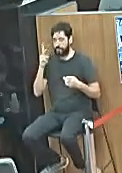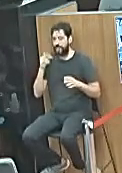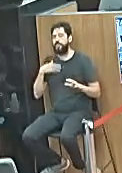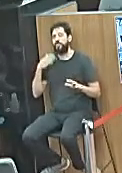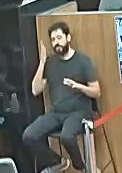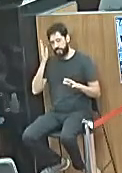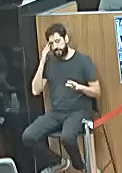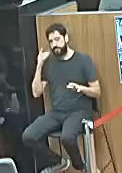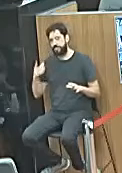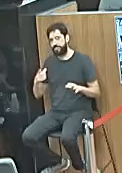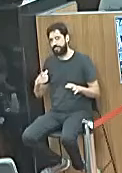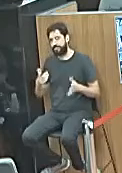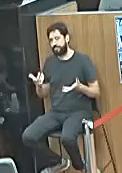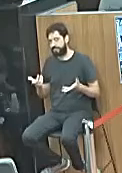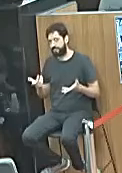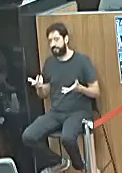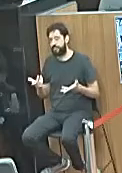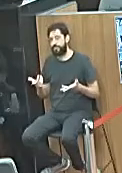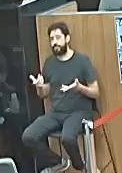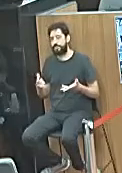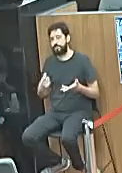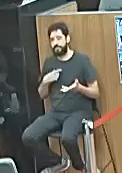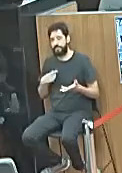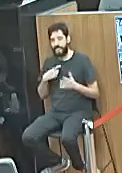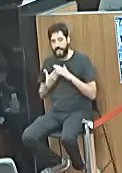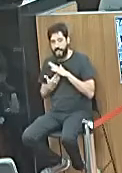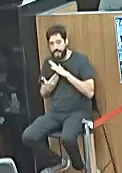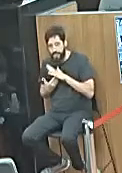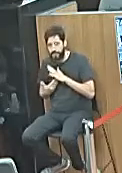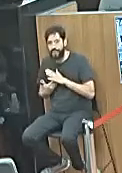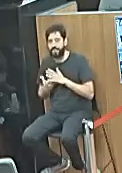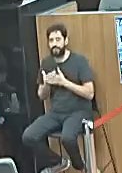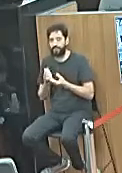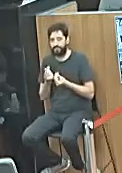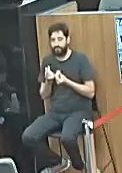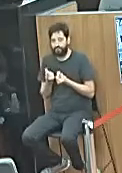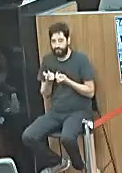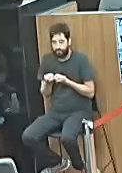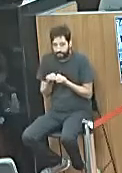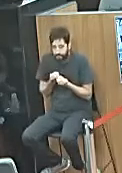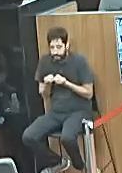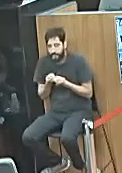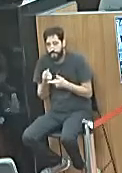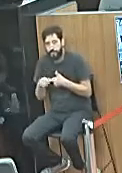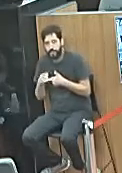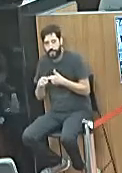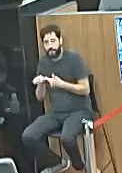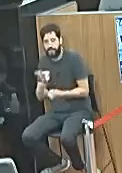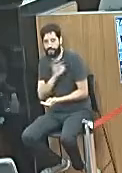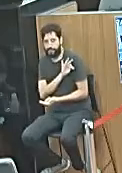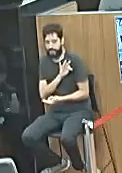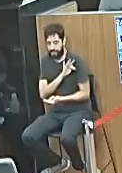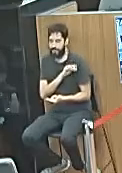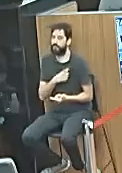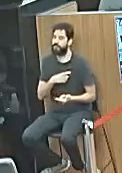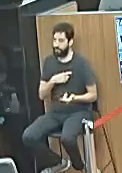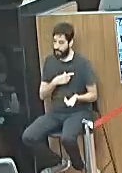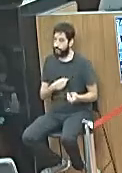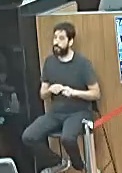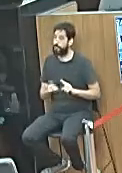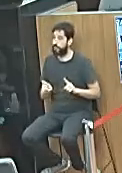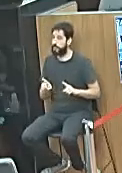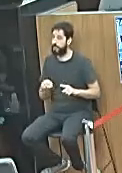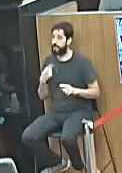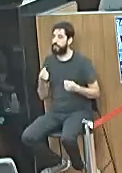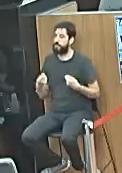de toda de toda a limitação orçamentária que a gente tem de todo o problema fiscal que o estado vive a gente tem que